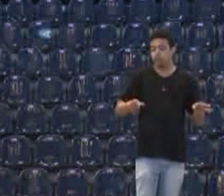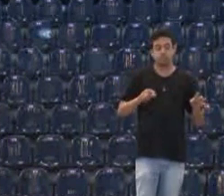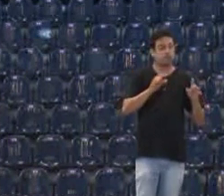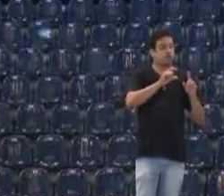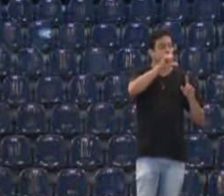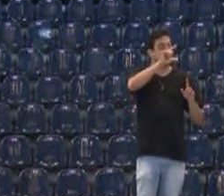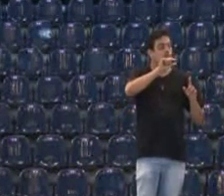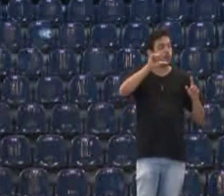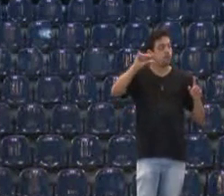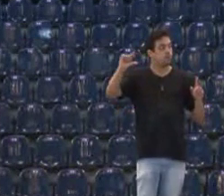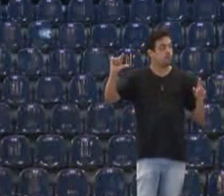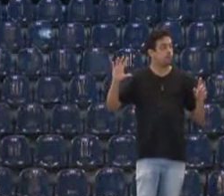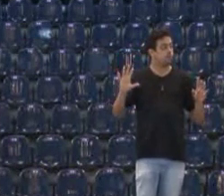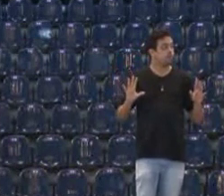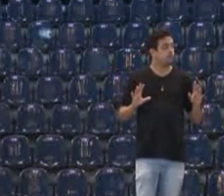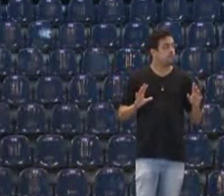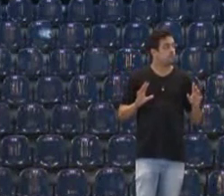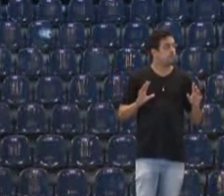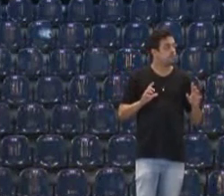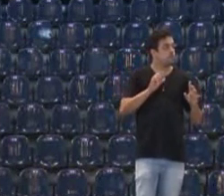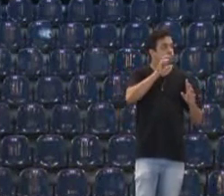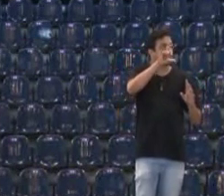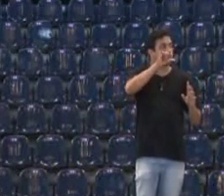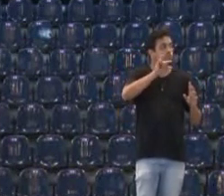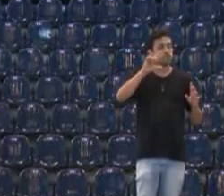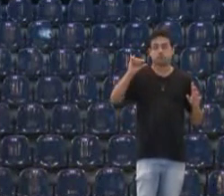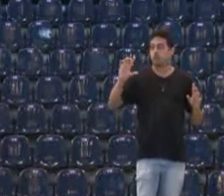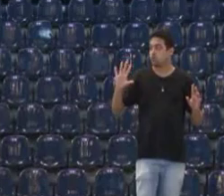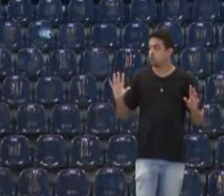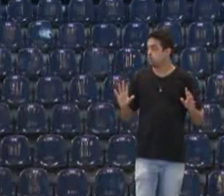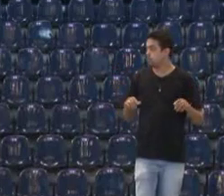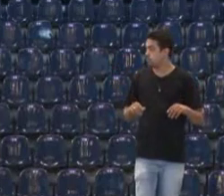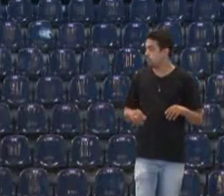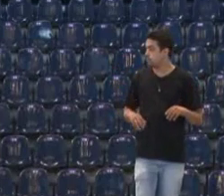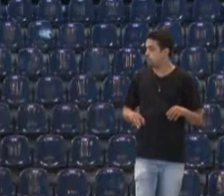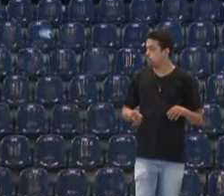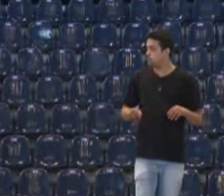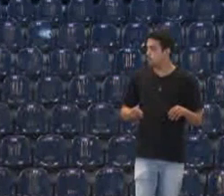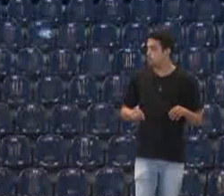menor. Tá certo? Questão de maior ou menor. Tá?